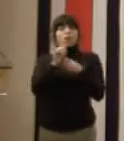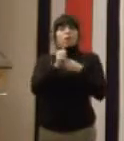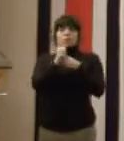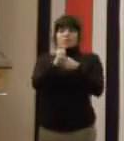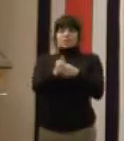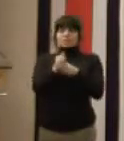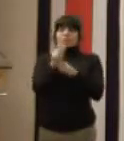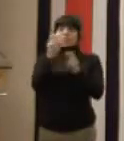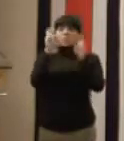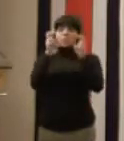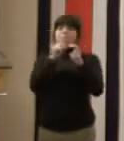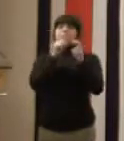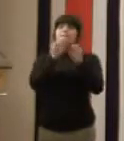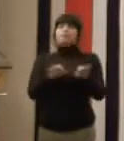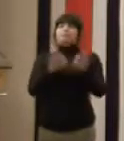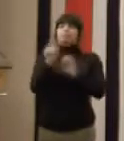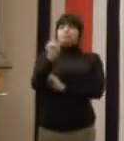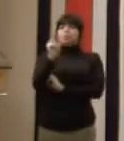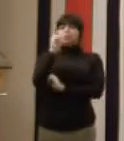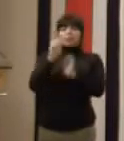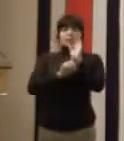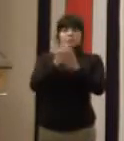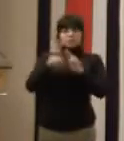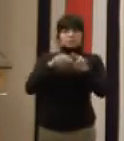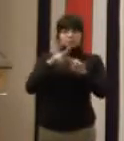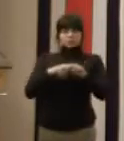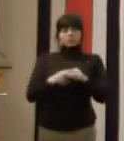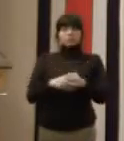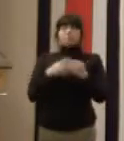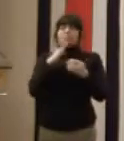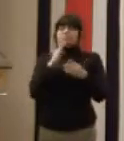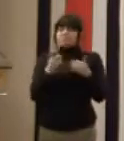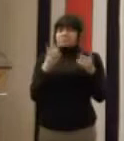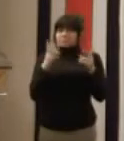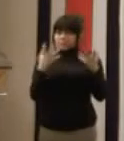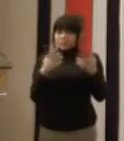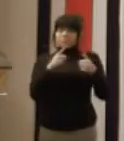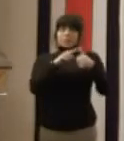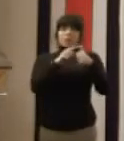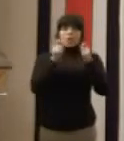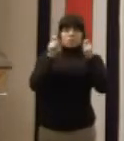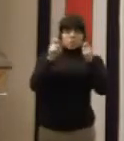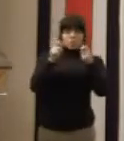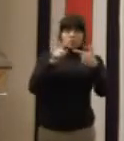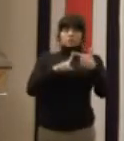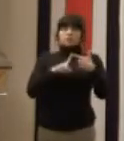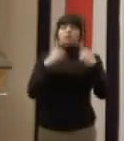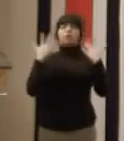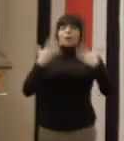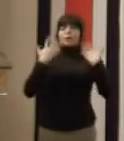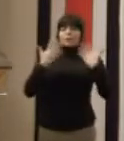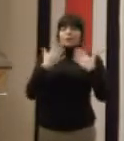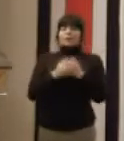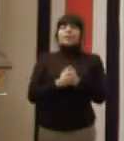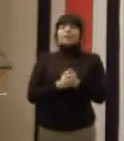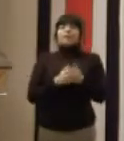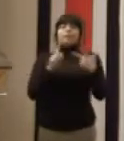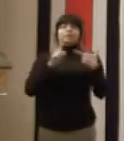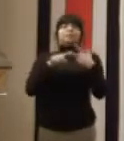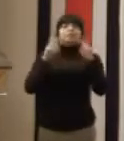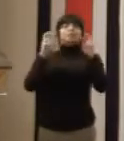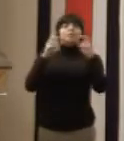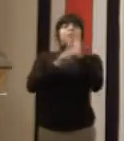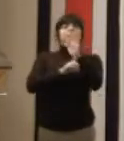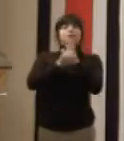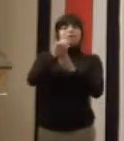con temas de gran urgencia para el desarrollo nacional. Estamos hablando de temas de educación, de temas de ambiente, de temas